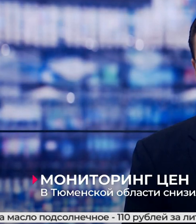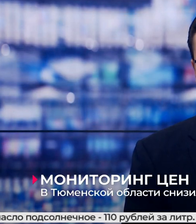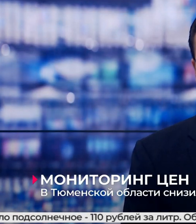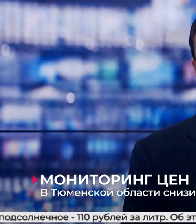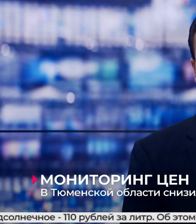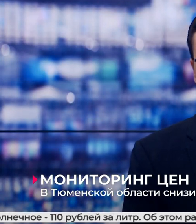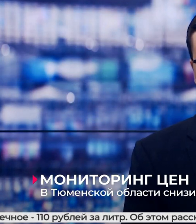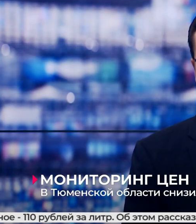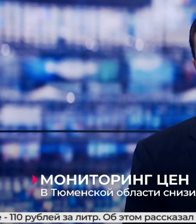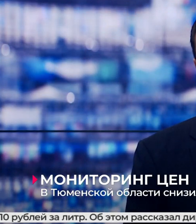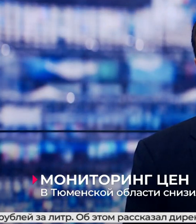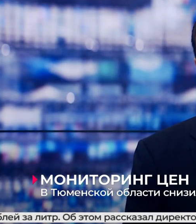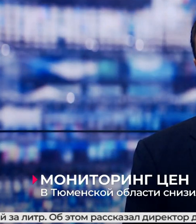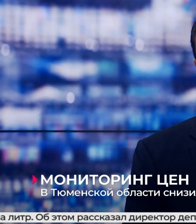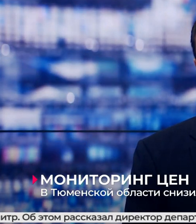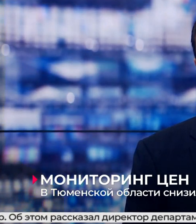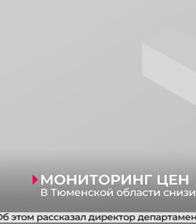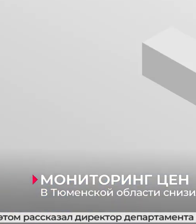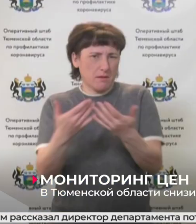туризма Тюменской области.